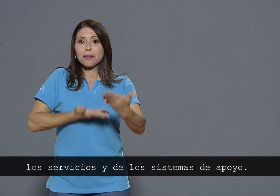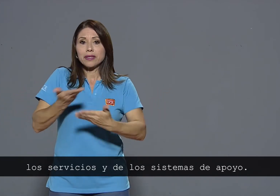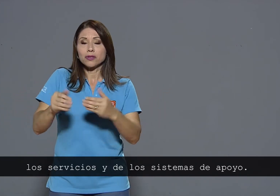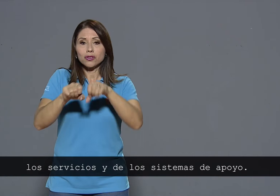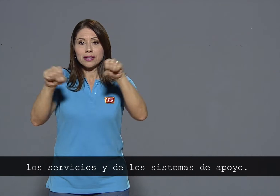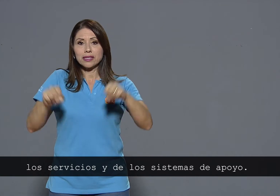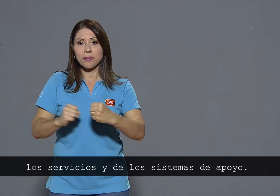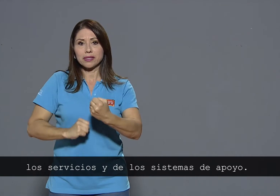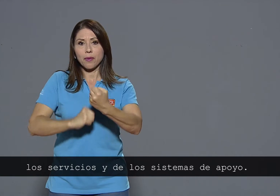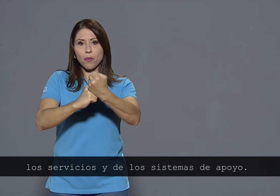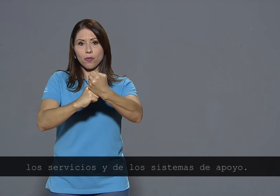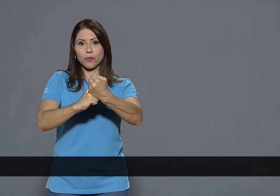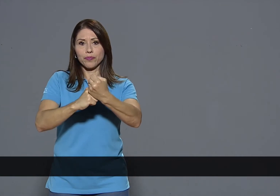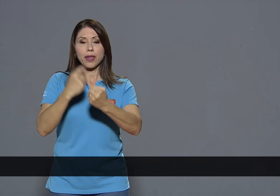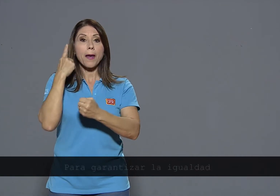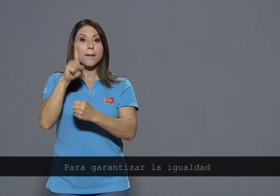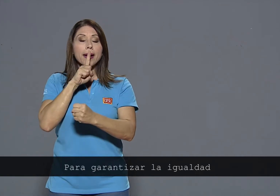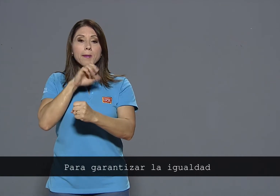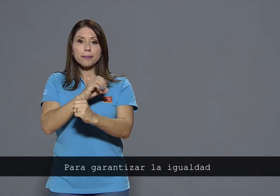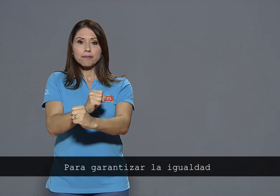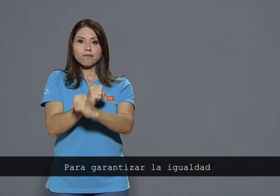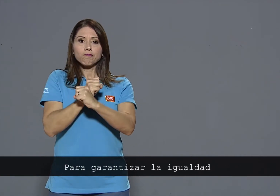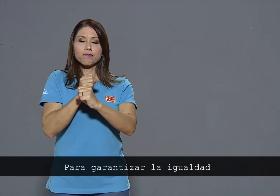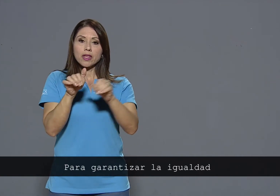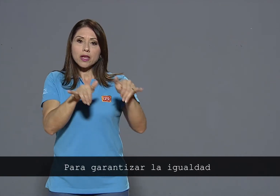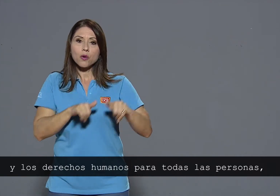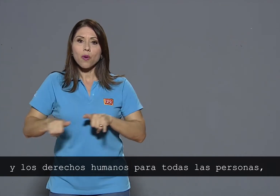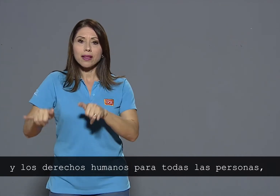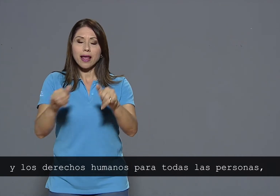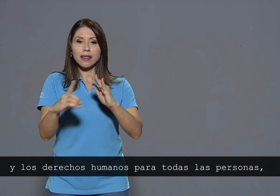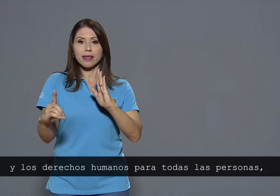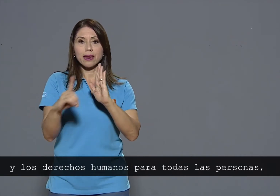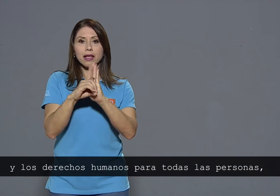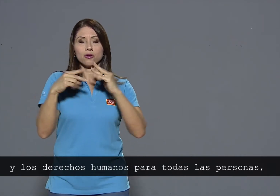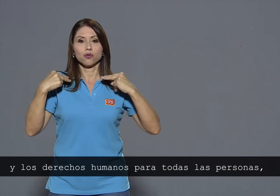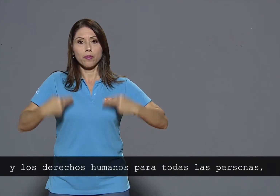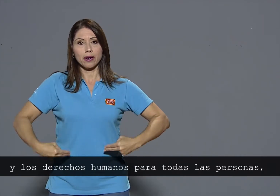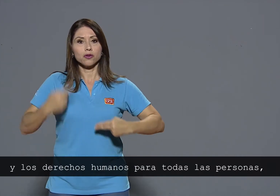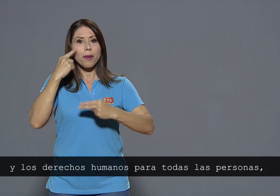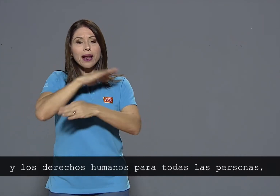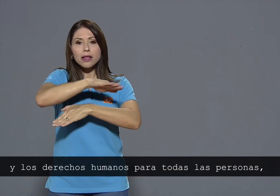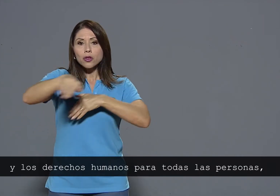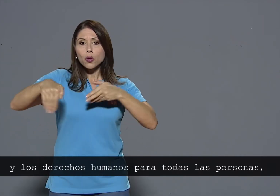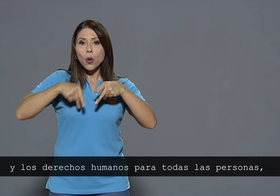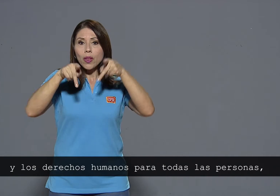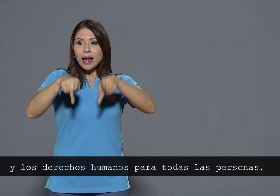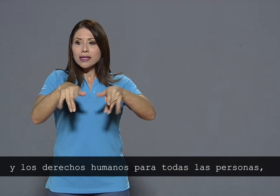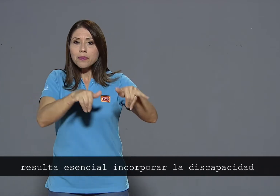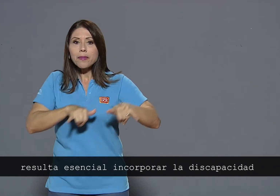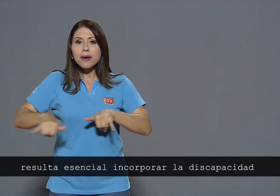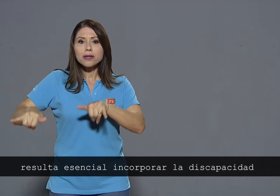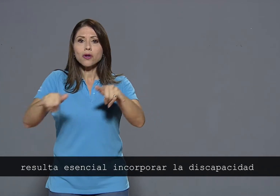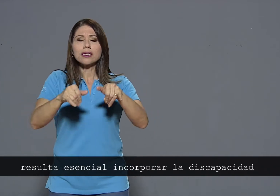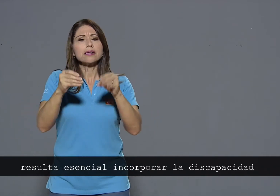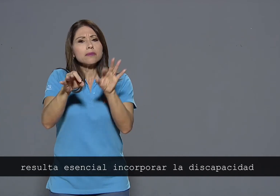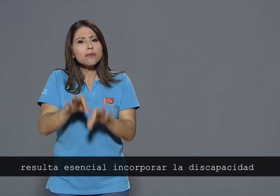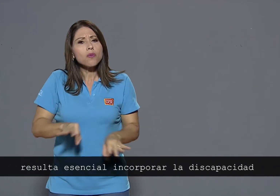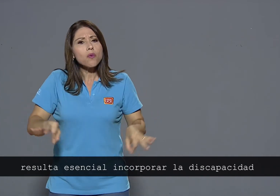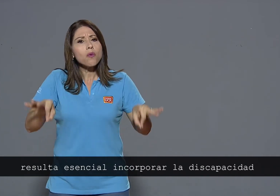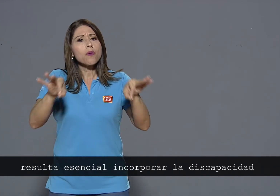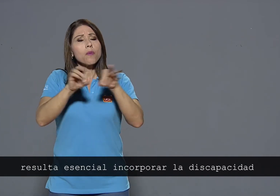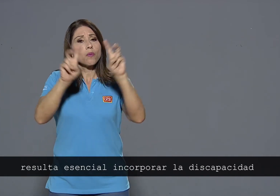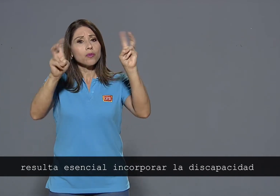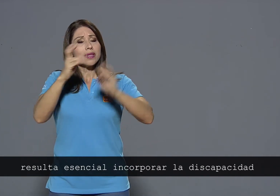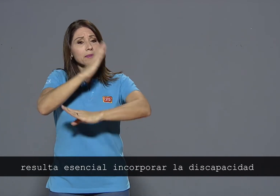servicios y de los sistemas de apoyo. Para garantizar la igualdad y los derechos humanos para todas las personas, resulta